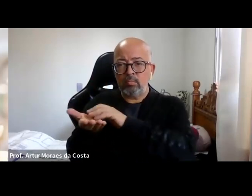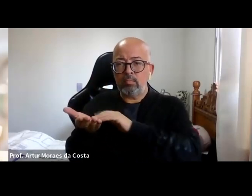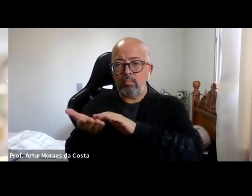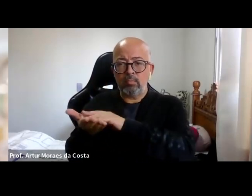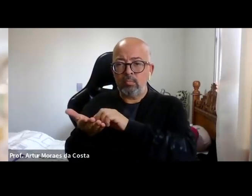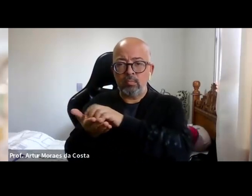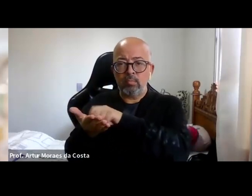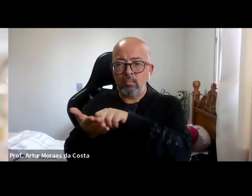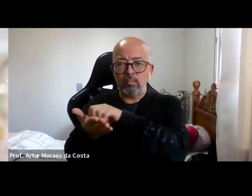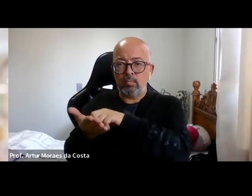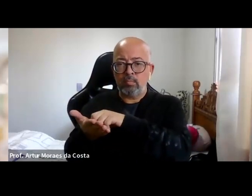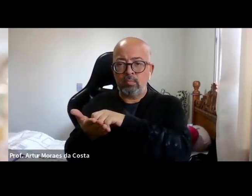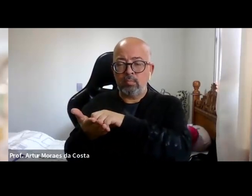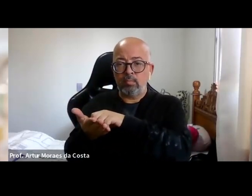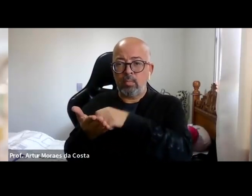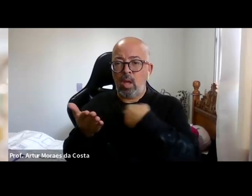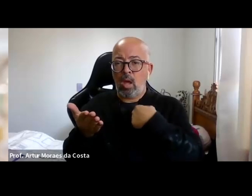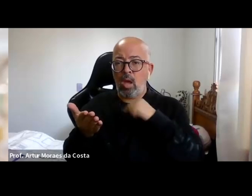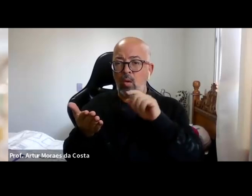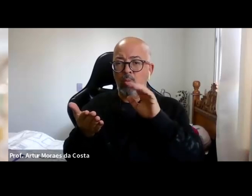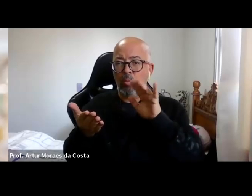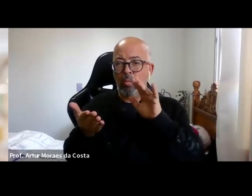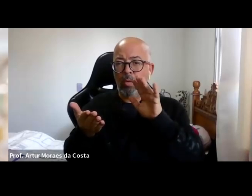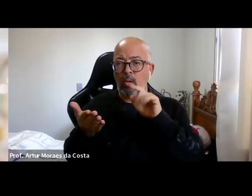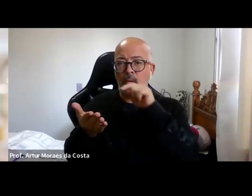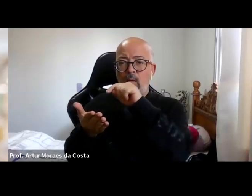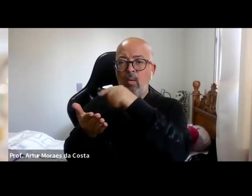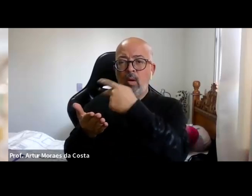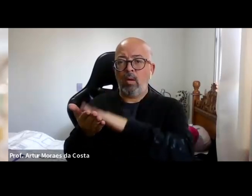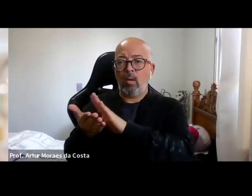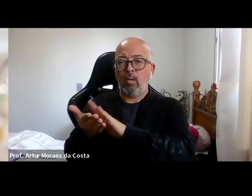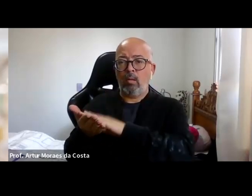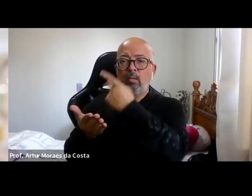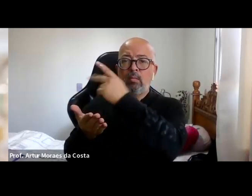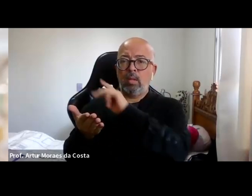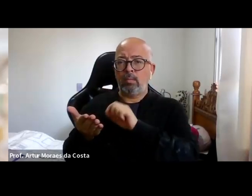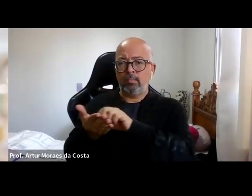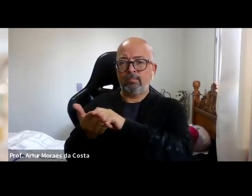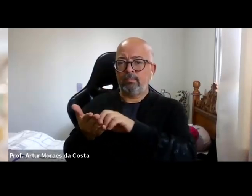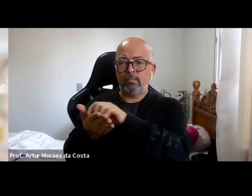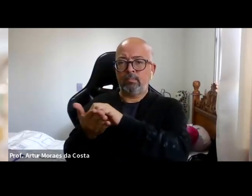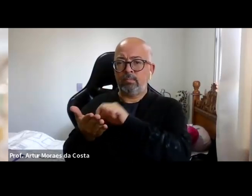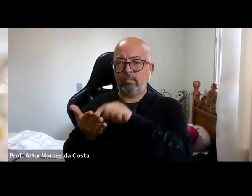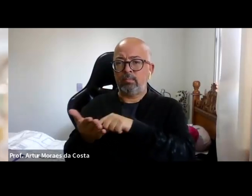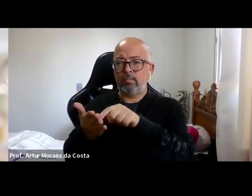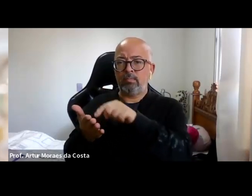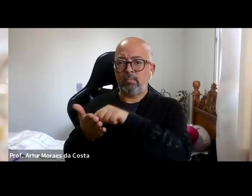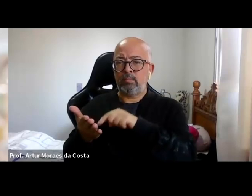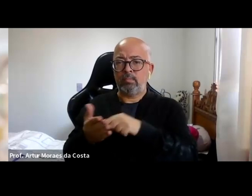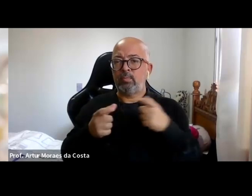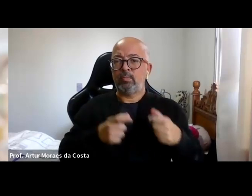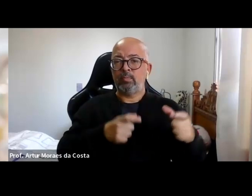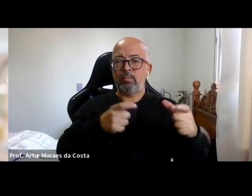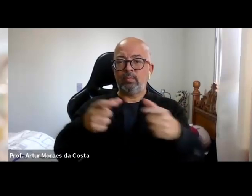la ubicación de las cosas en en el espacio sí eh permitir